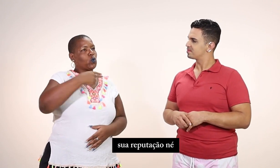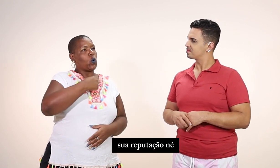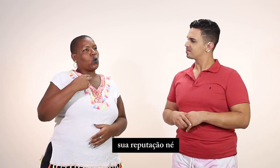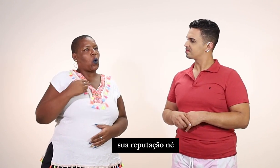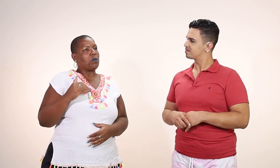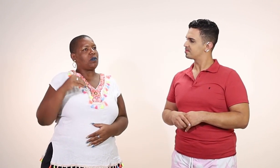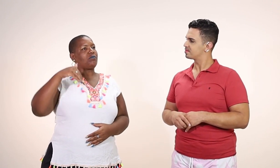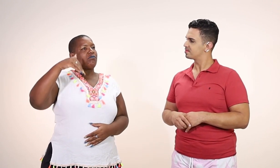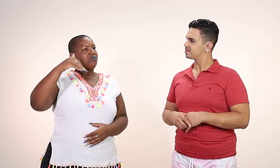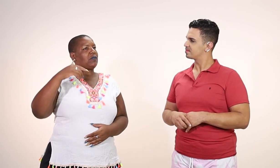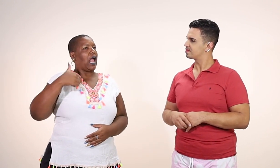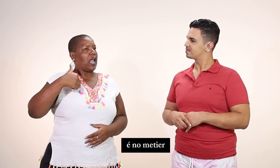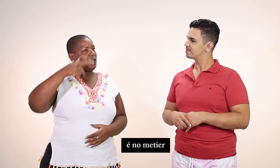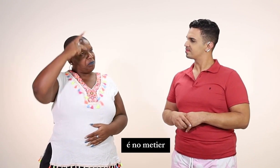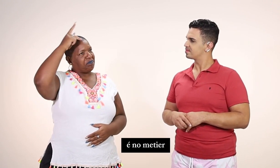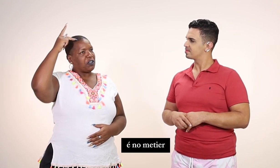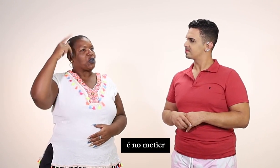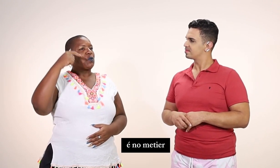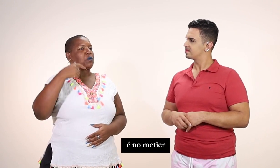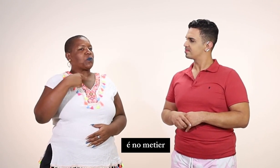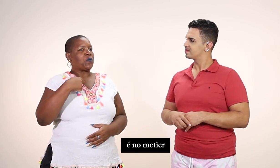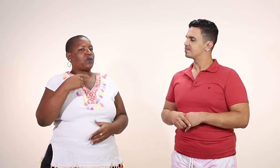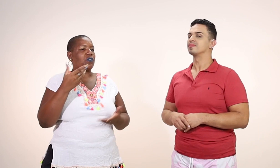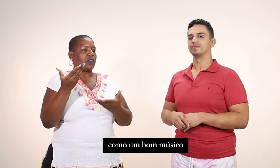né? No métier,